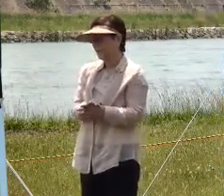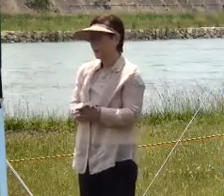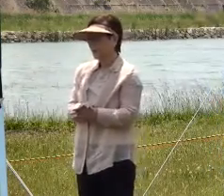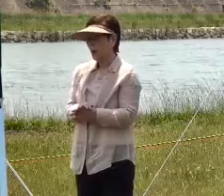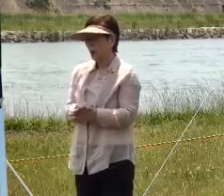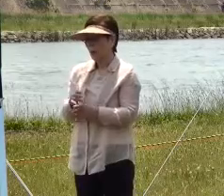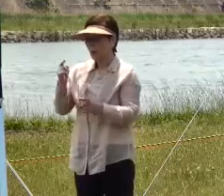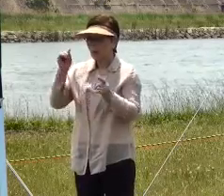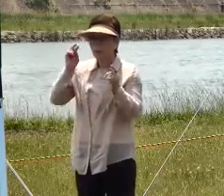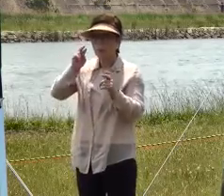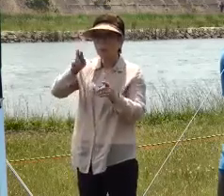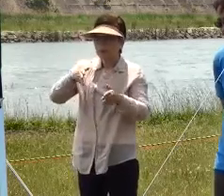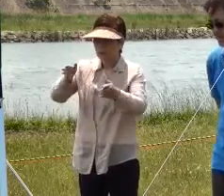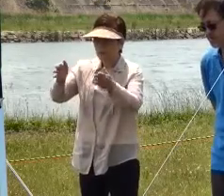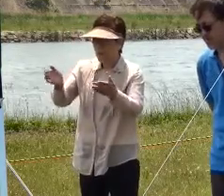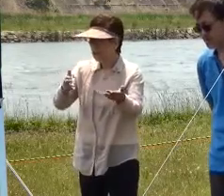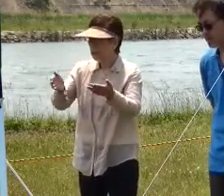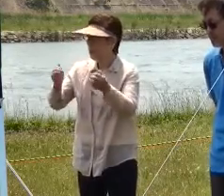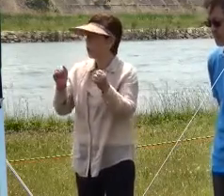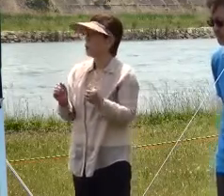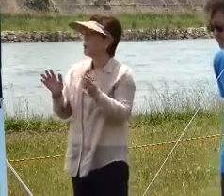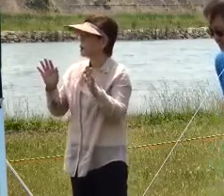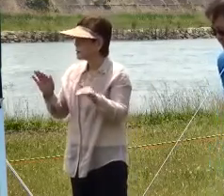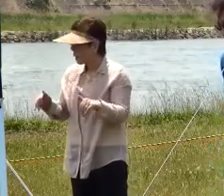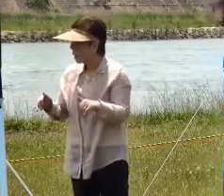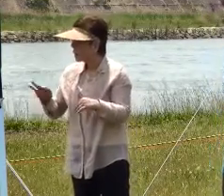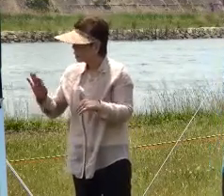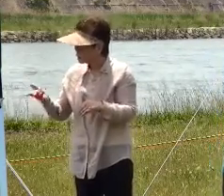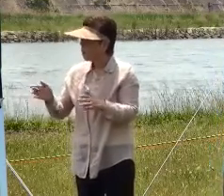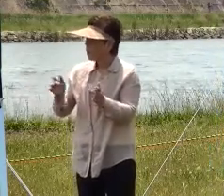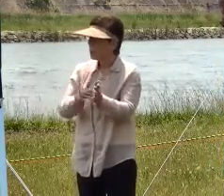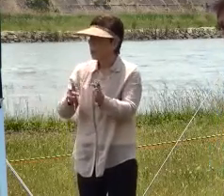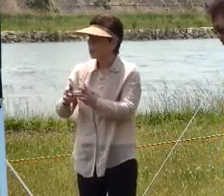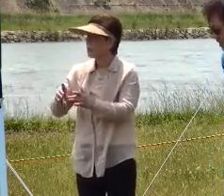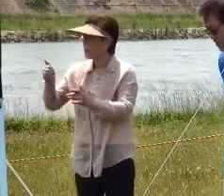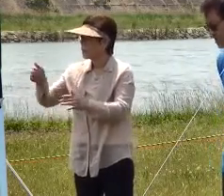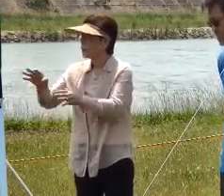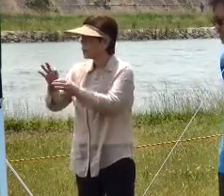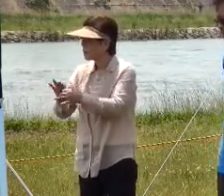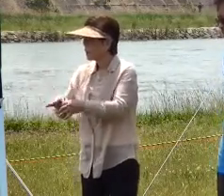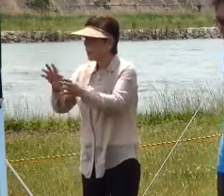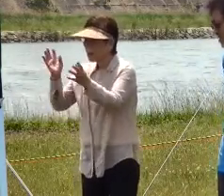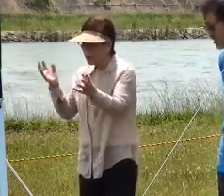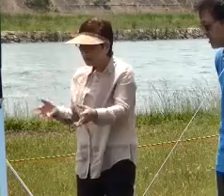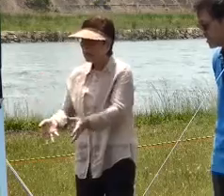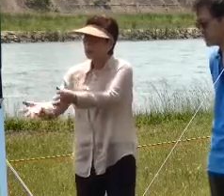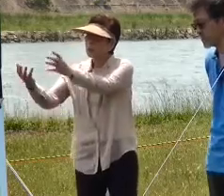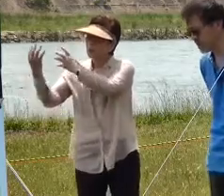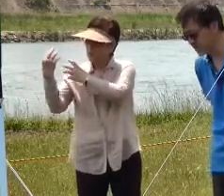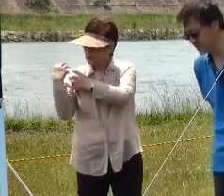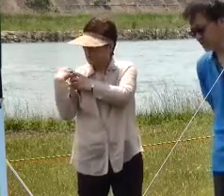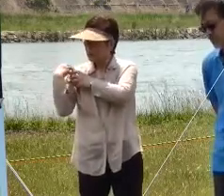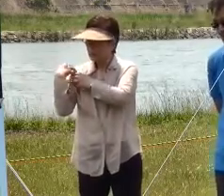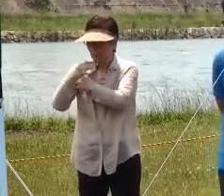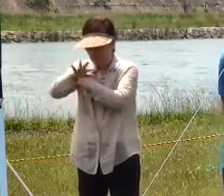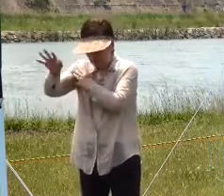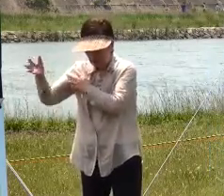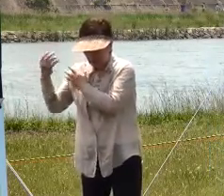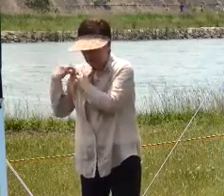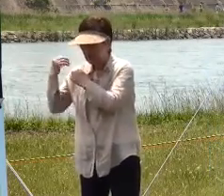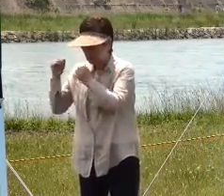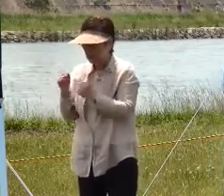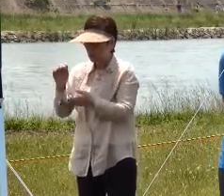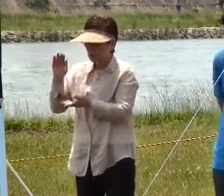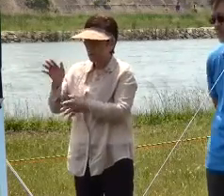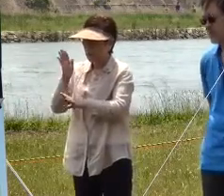見失われていましたが、イエス様によって見出されて、今みんなイエス様の肩に担がれていることを